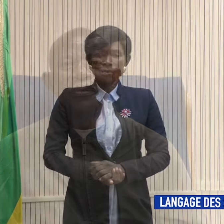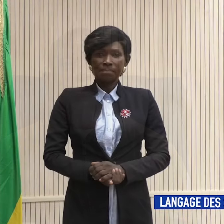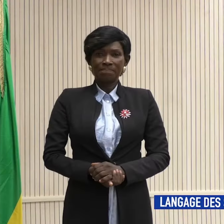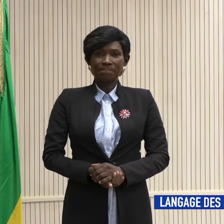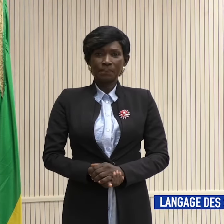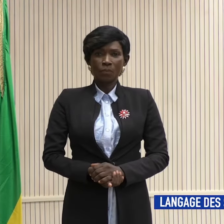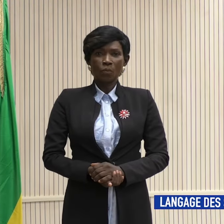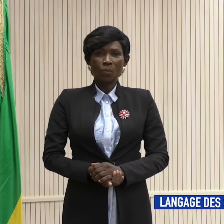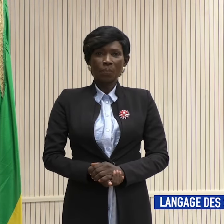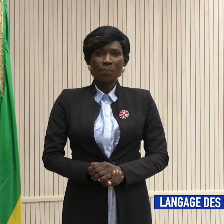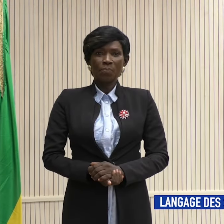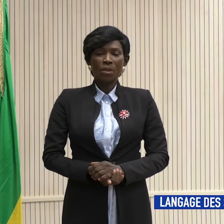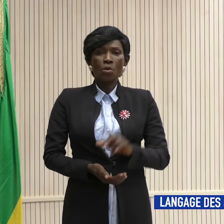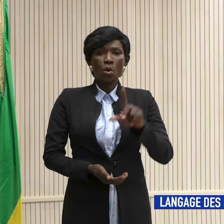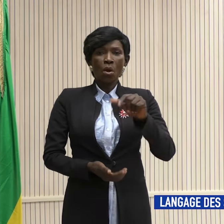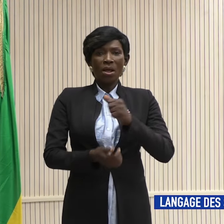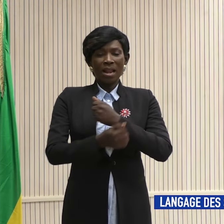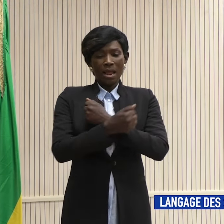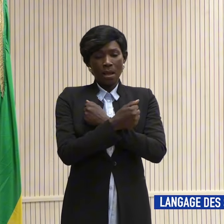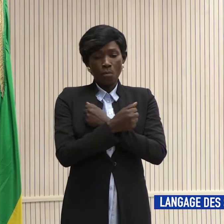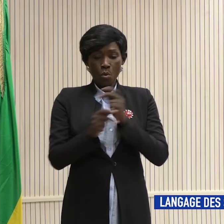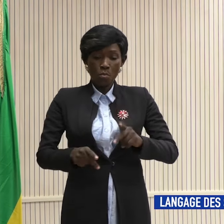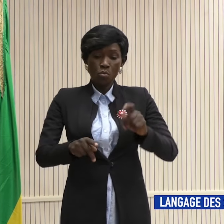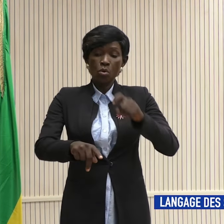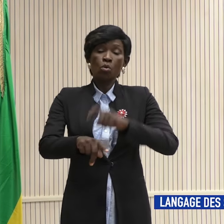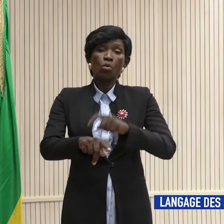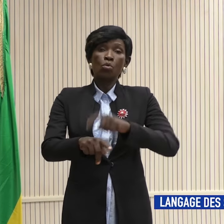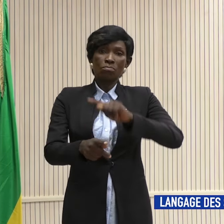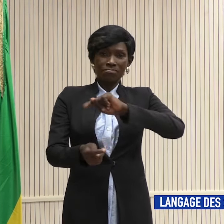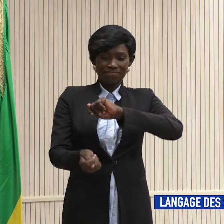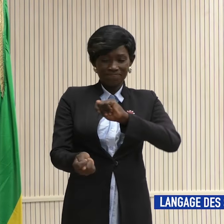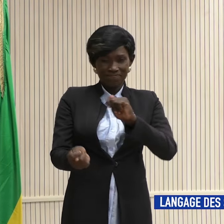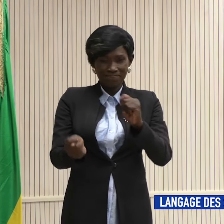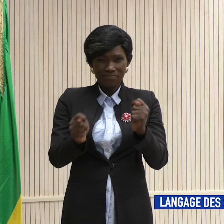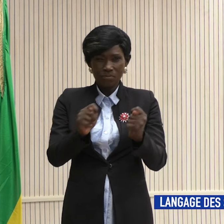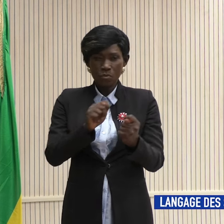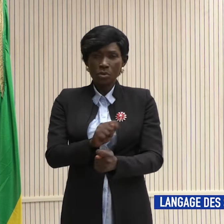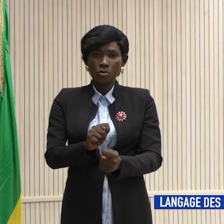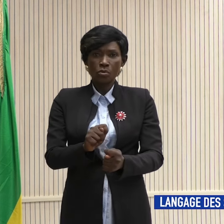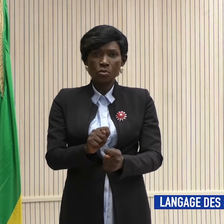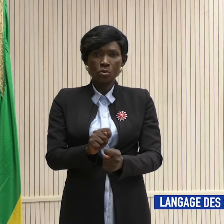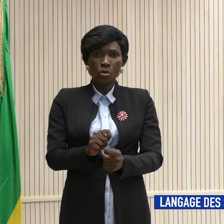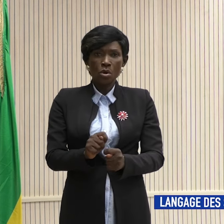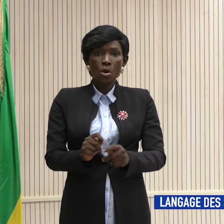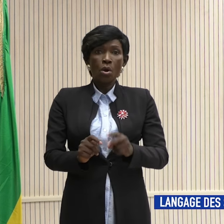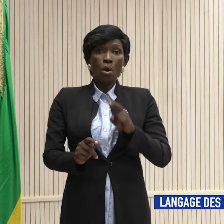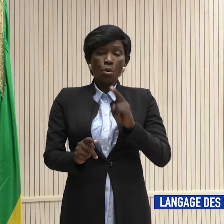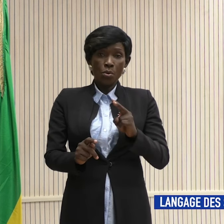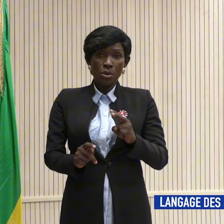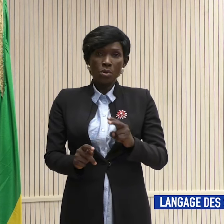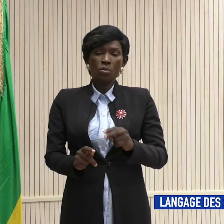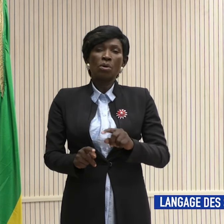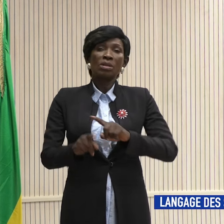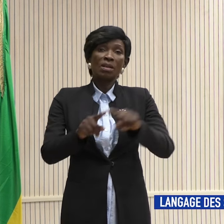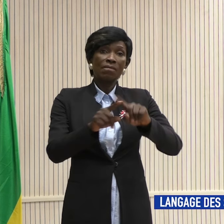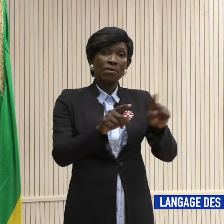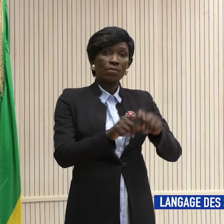le patriotisme à l'heure de la transition audelà de ces missions régalien l'Assemblée